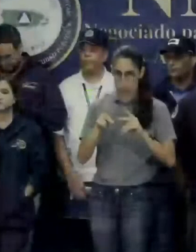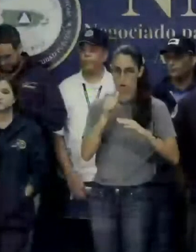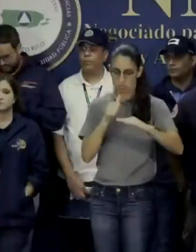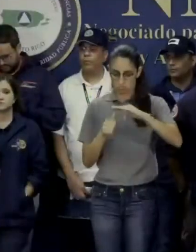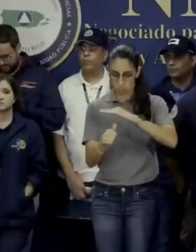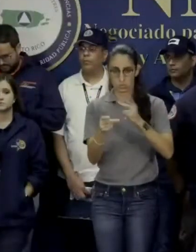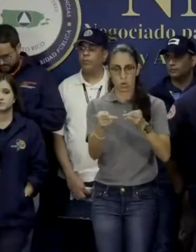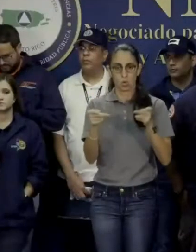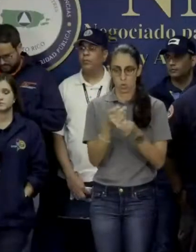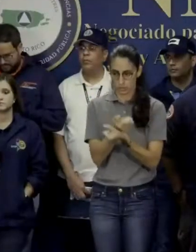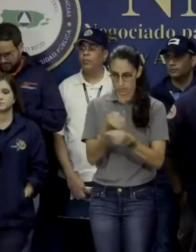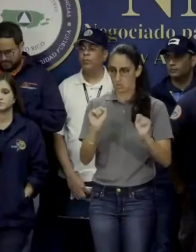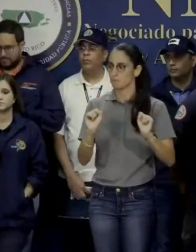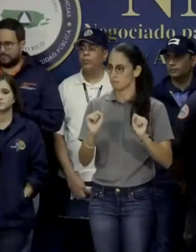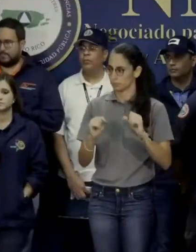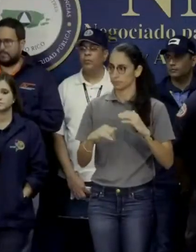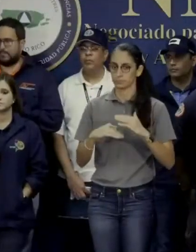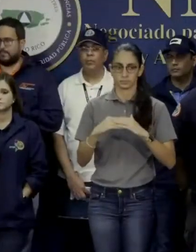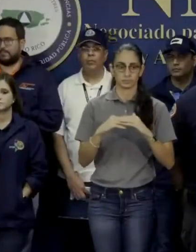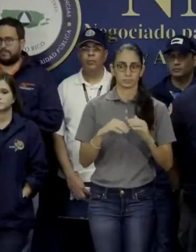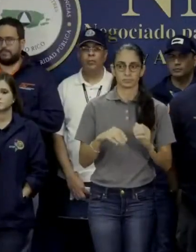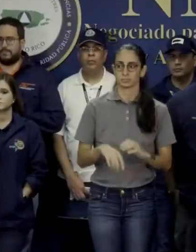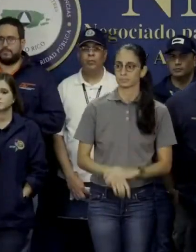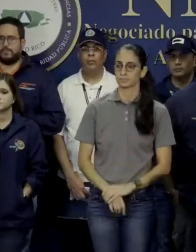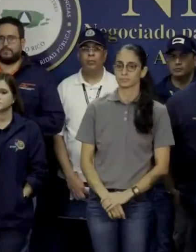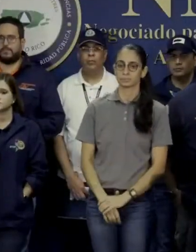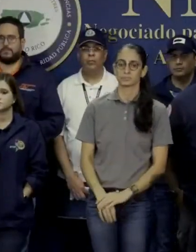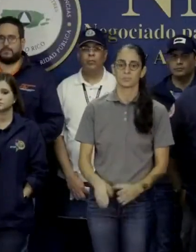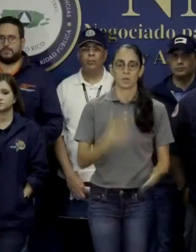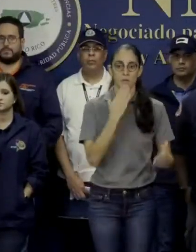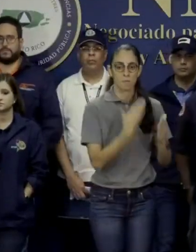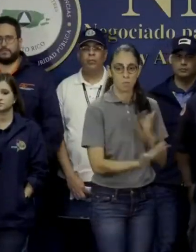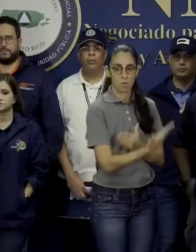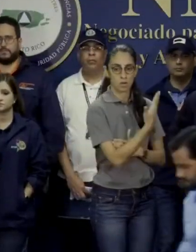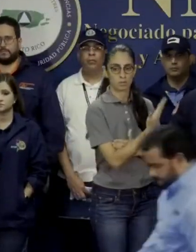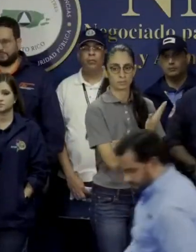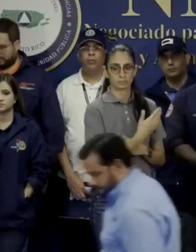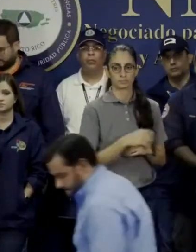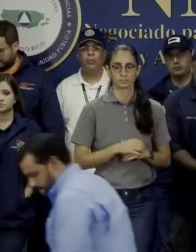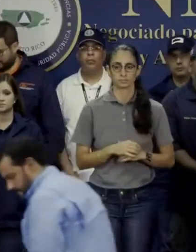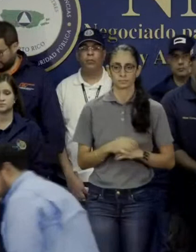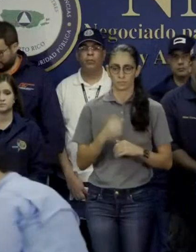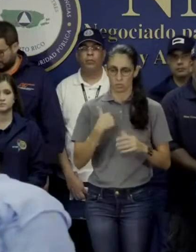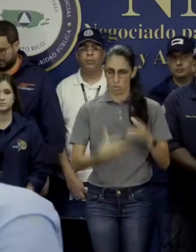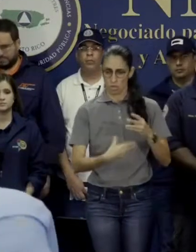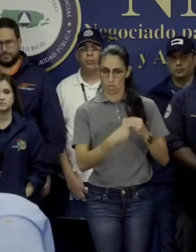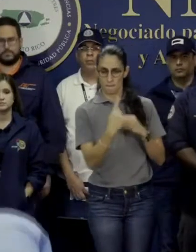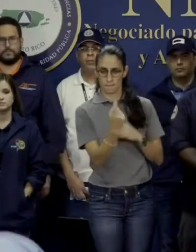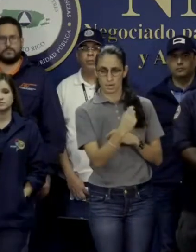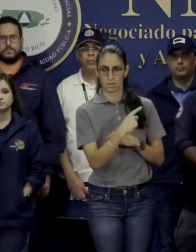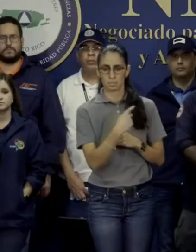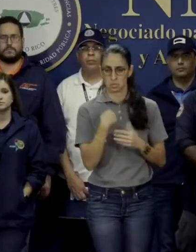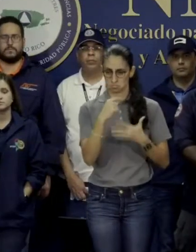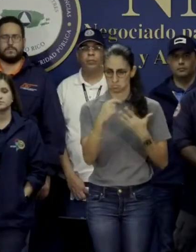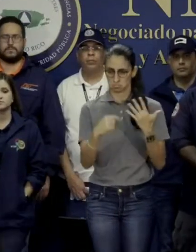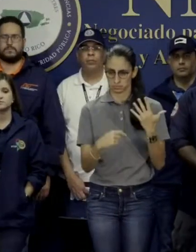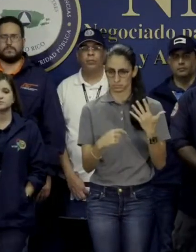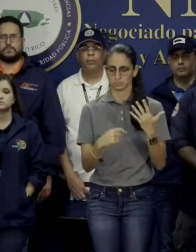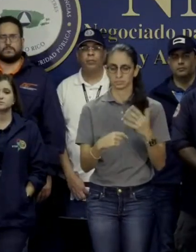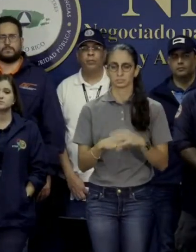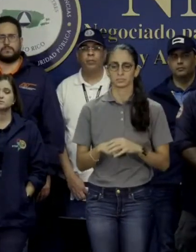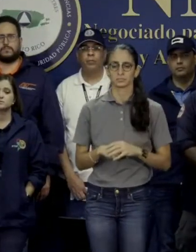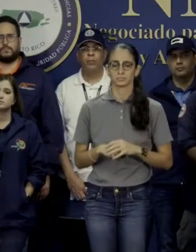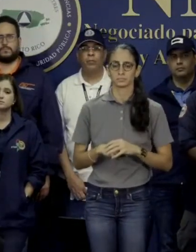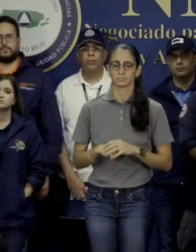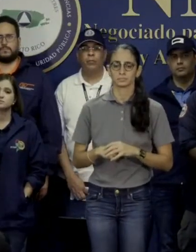Día, y luego tengo Tele 11 y WKQ. Buen día, gobernador, para usted y su equipo. A tono con la pregunta de David, tengo varias, pero a tono con la pregunta